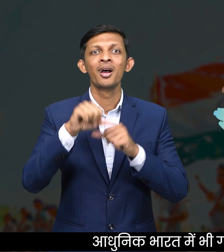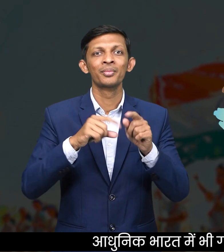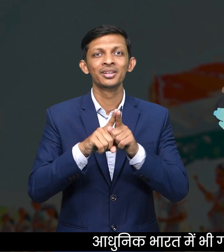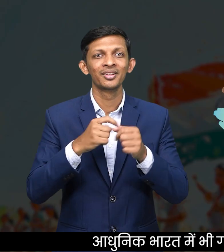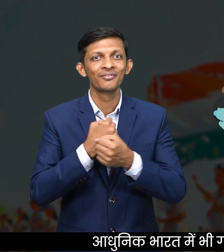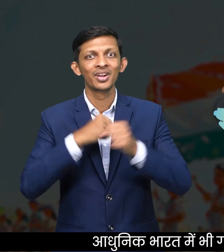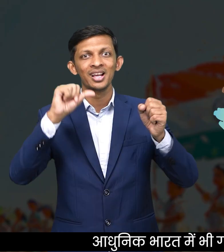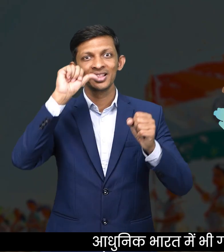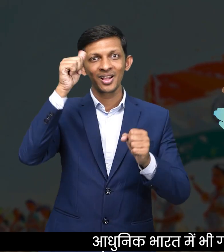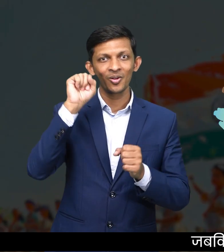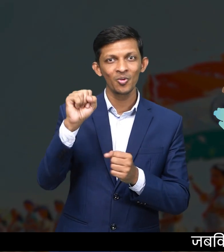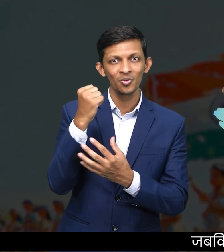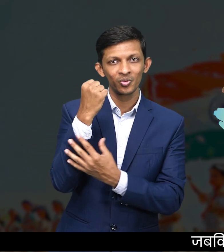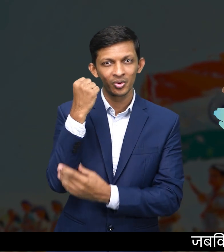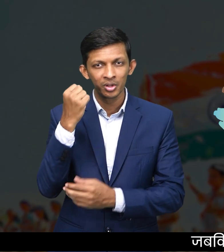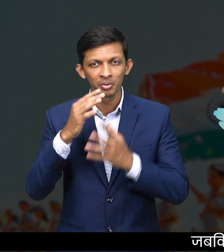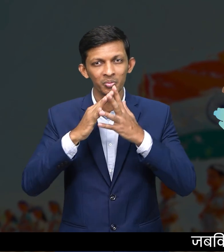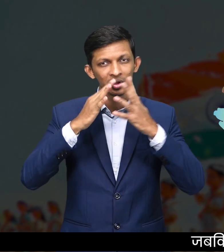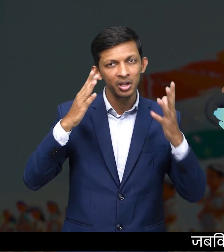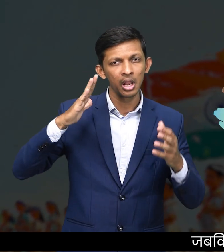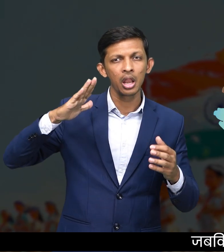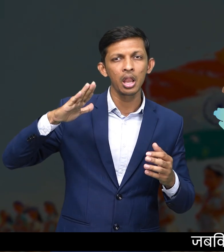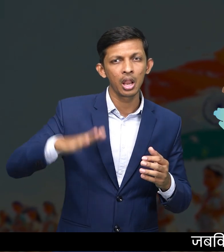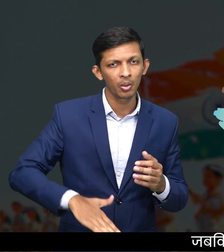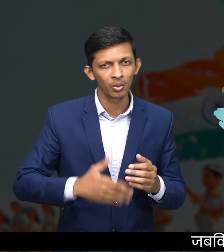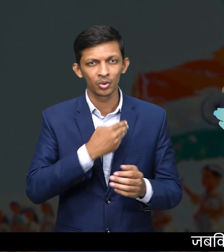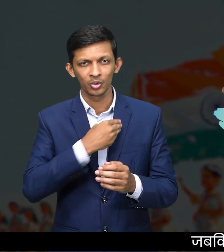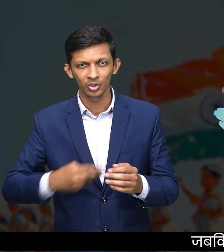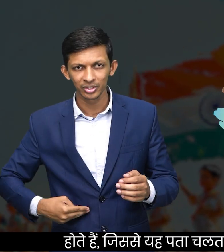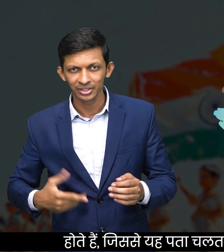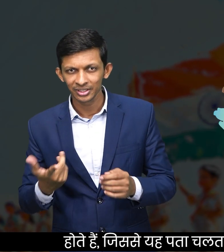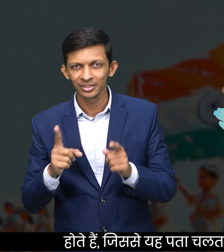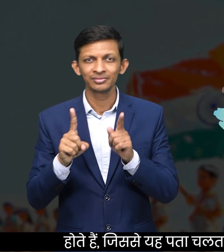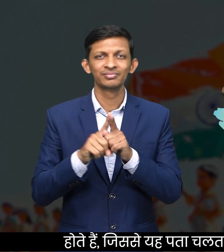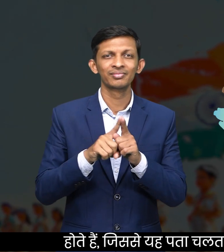जातियों के होते हैं, जबकि अमीर उच्च जातियों के होते हैं, जिससे यह